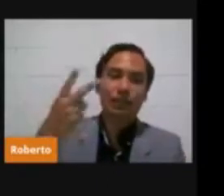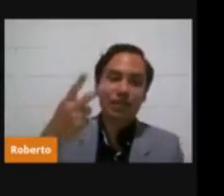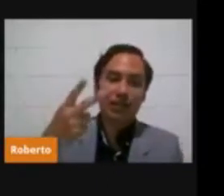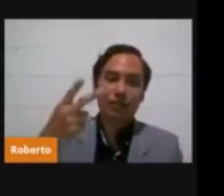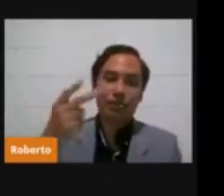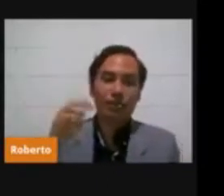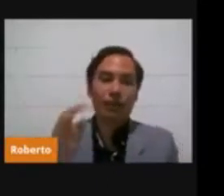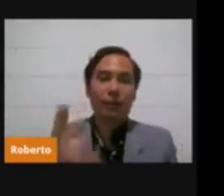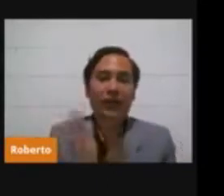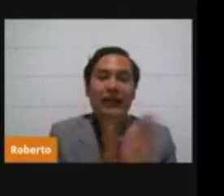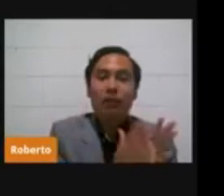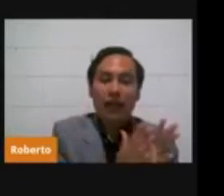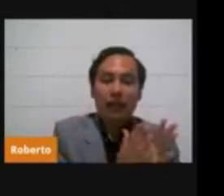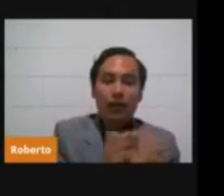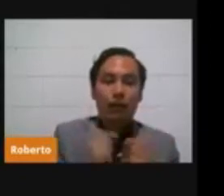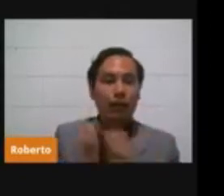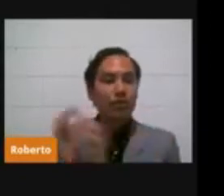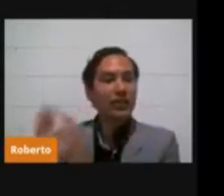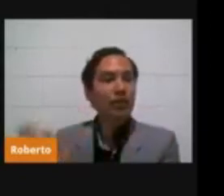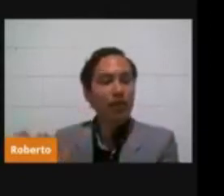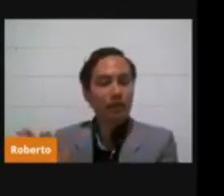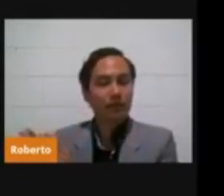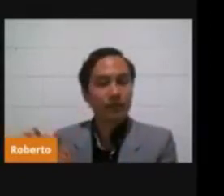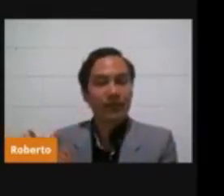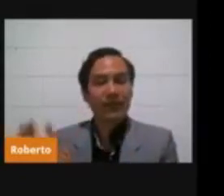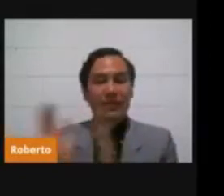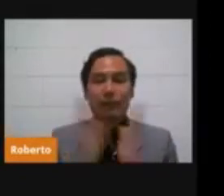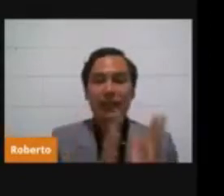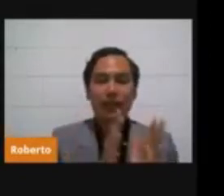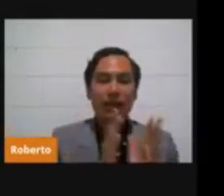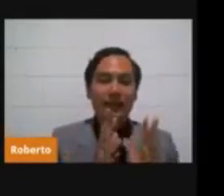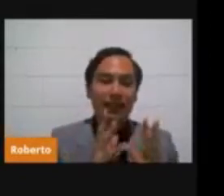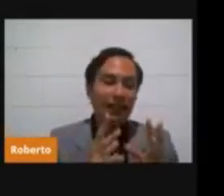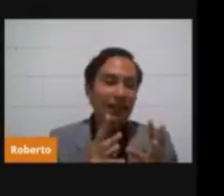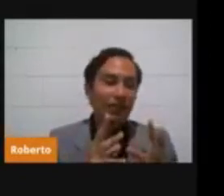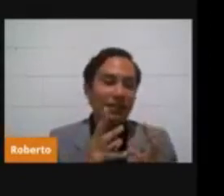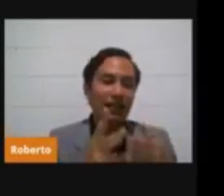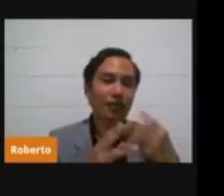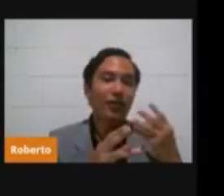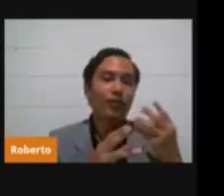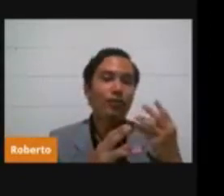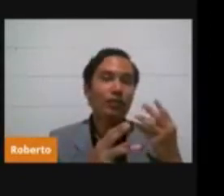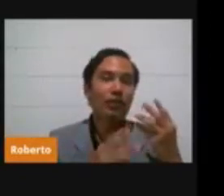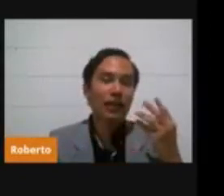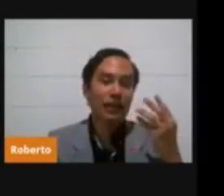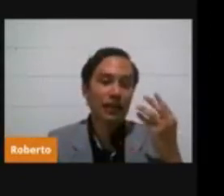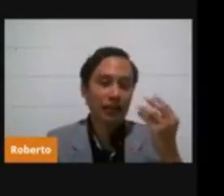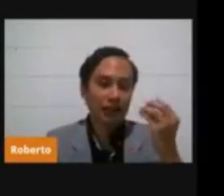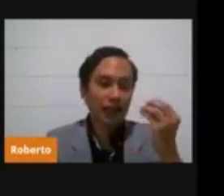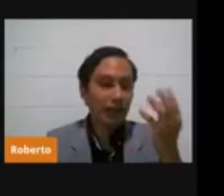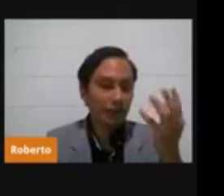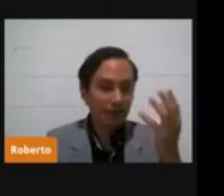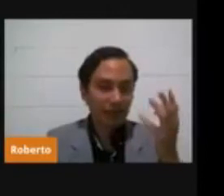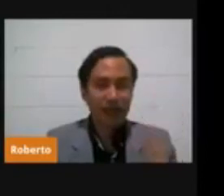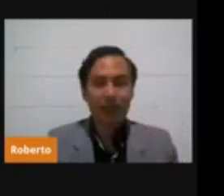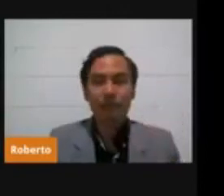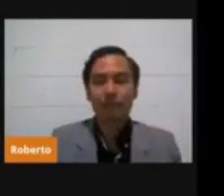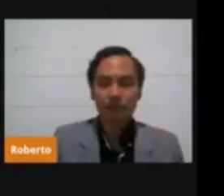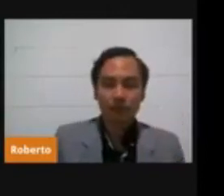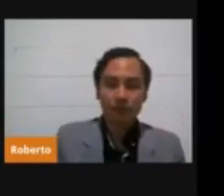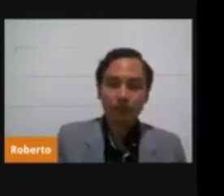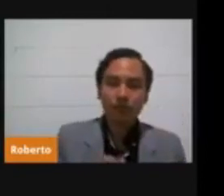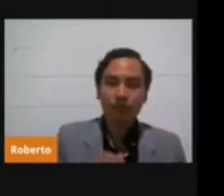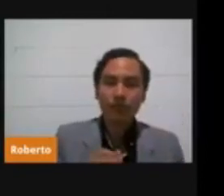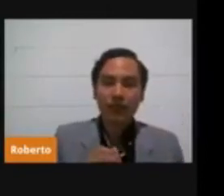ser en 2 tiempos, prelingual o postlingual. Es decir, prelingual antes que el niño desarrolle una lengua materna